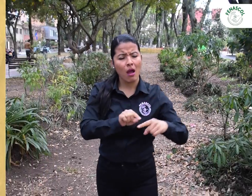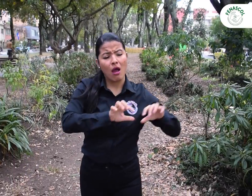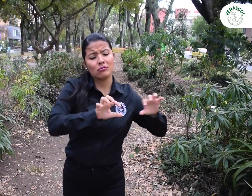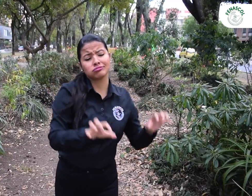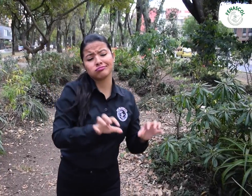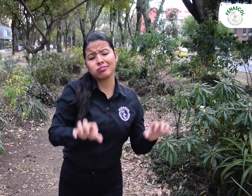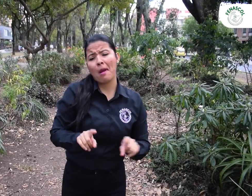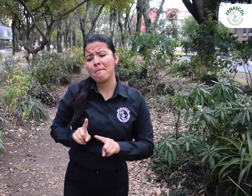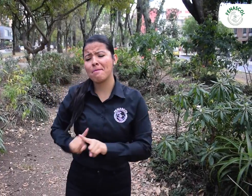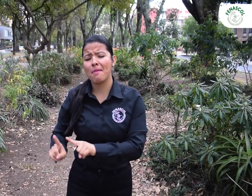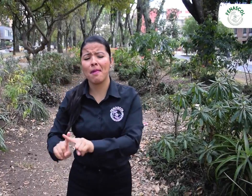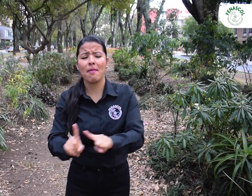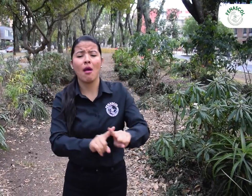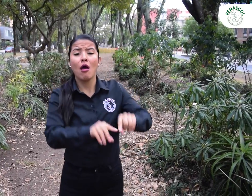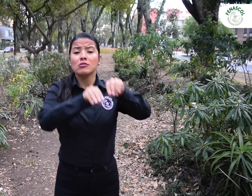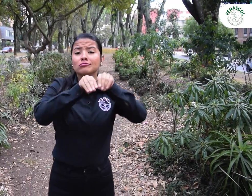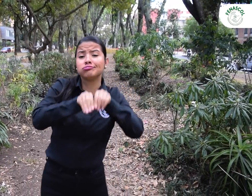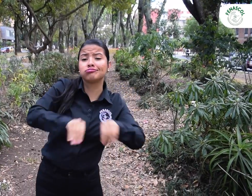de divulgación en todo el mundo.